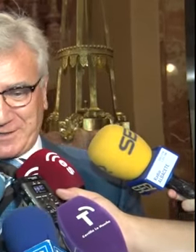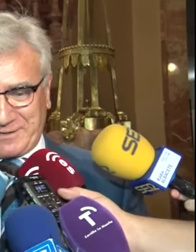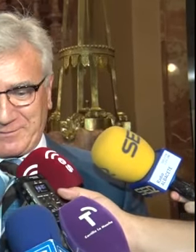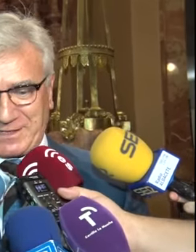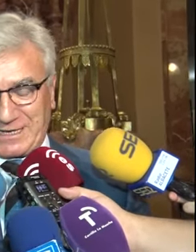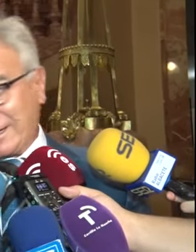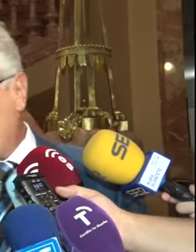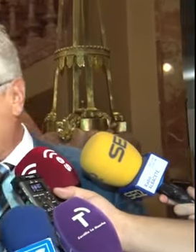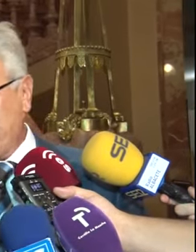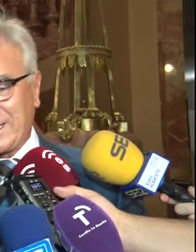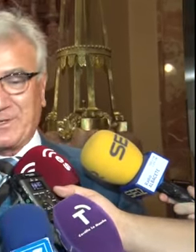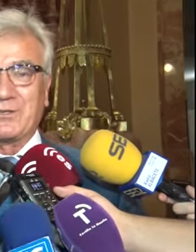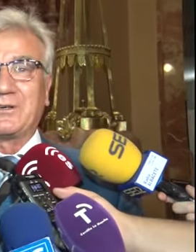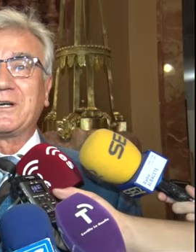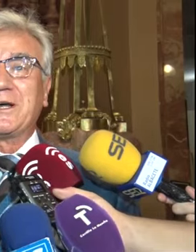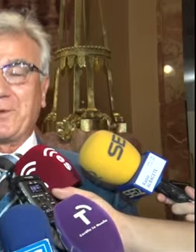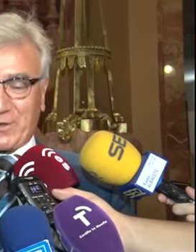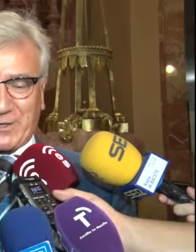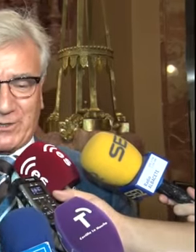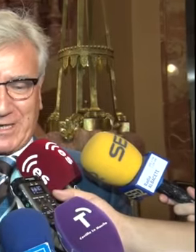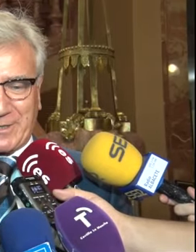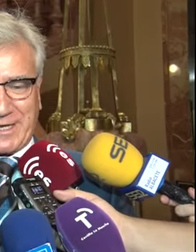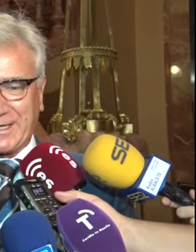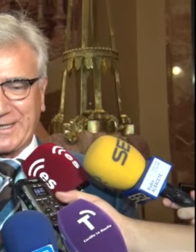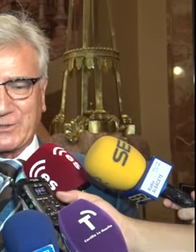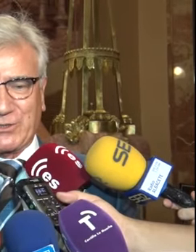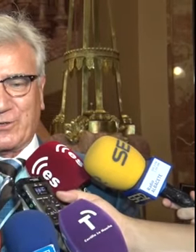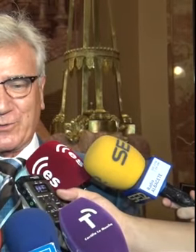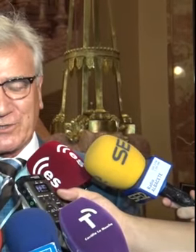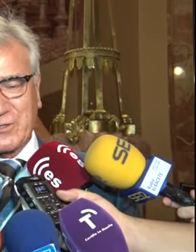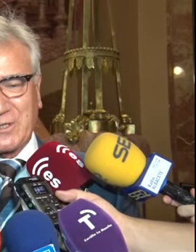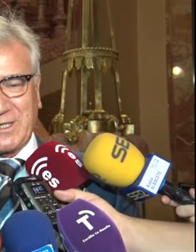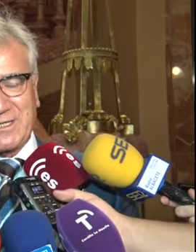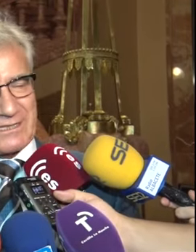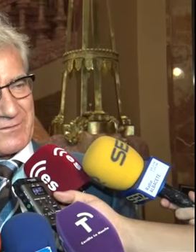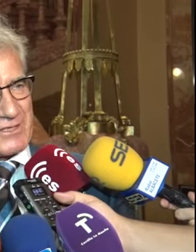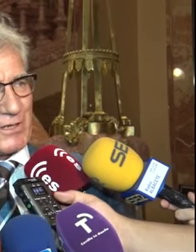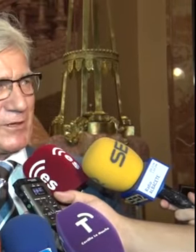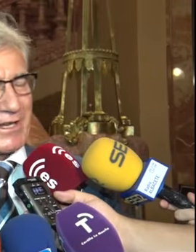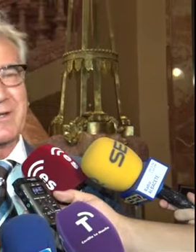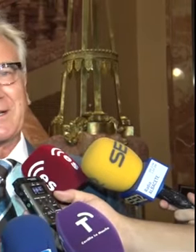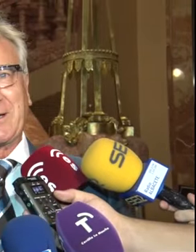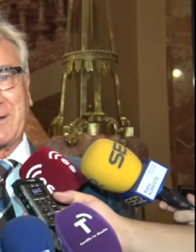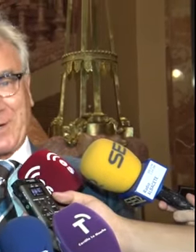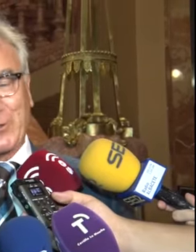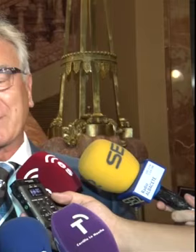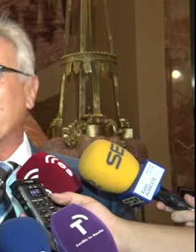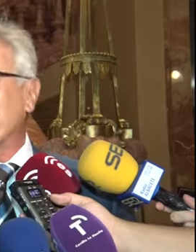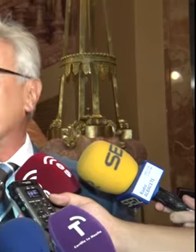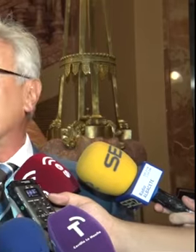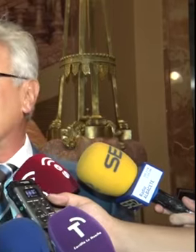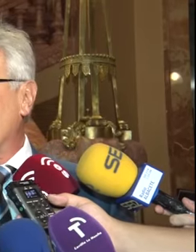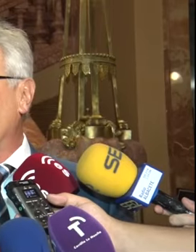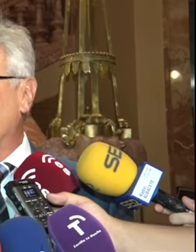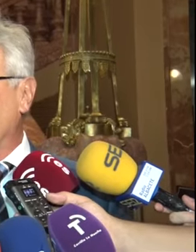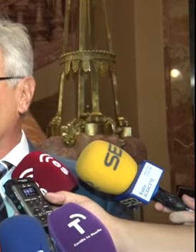bueno, la alcaldesa me lo dijo y la verdad es que estoy orgulloso y satisfecho de poder pregonar por la